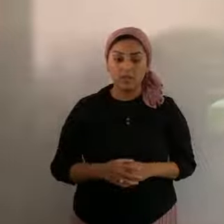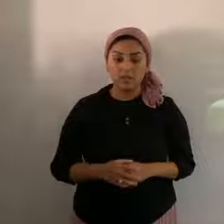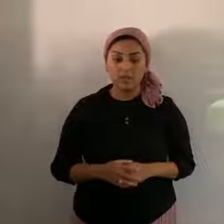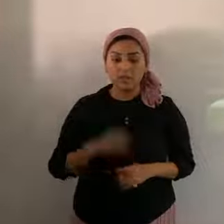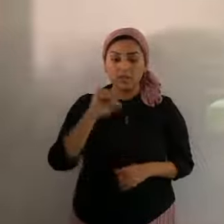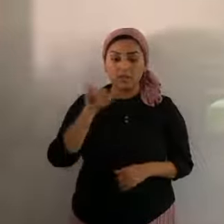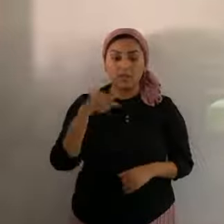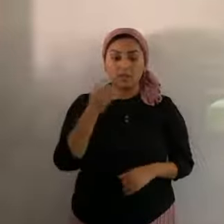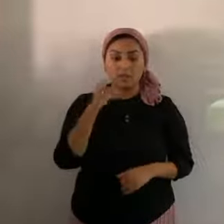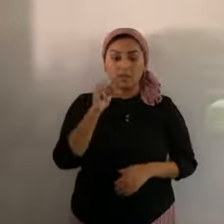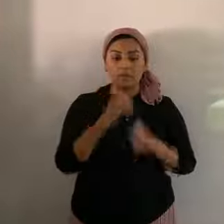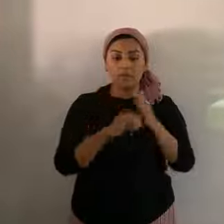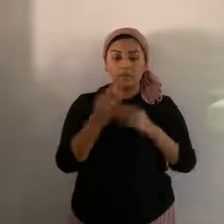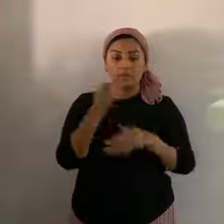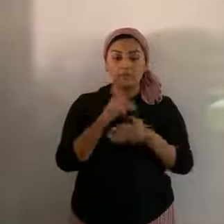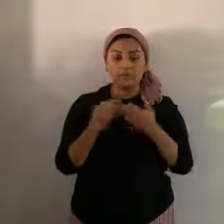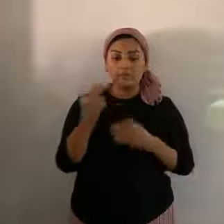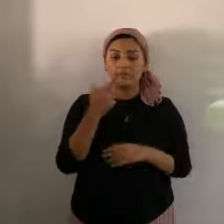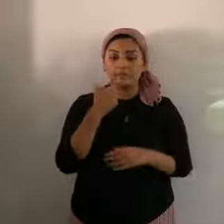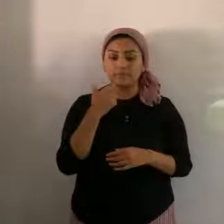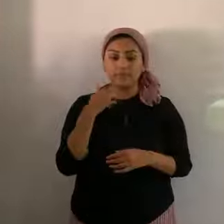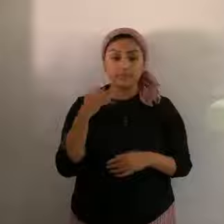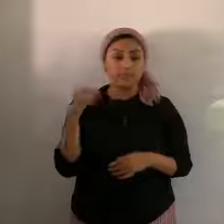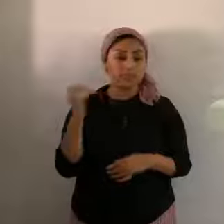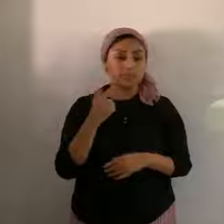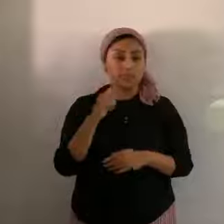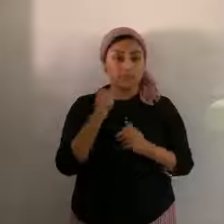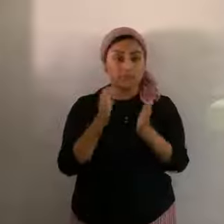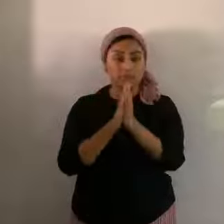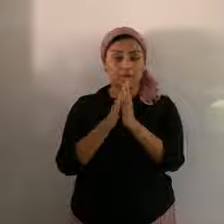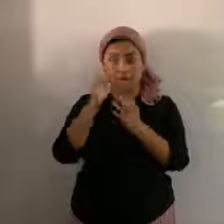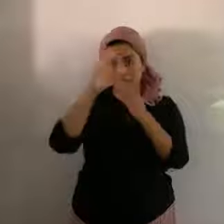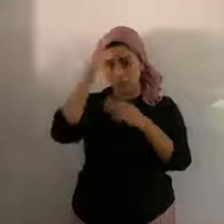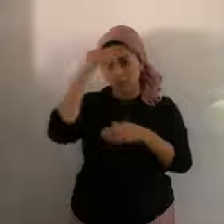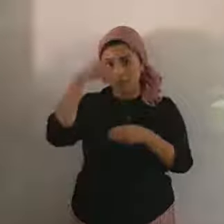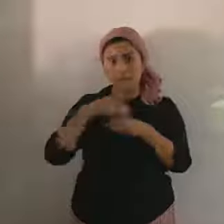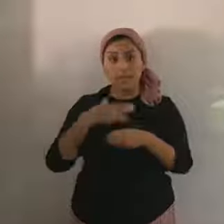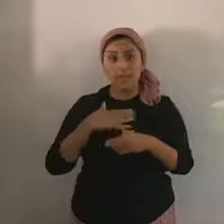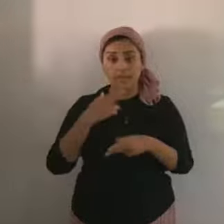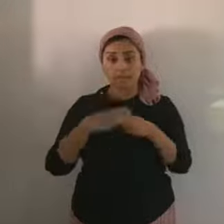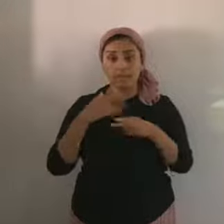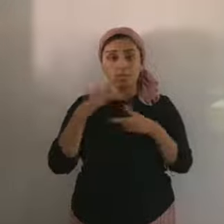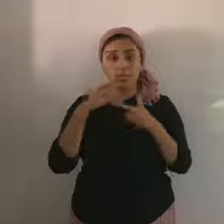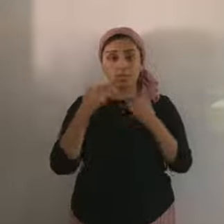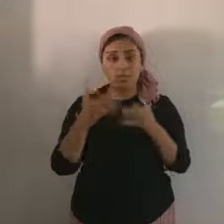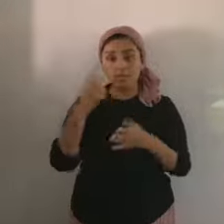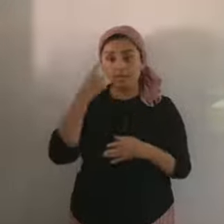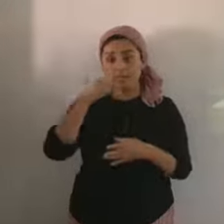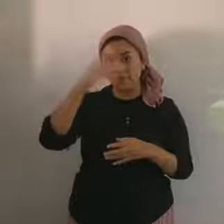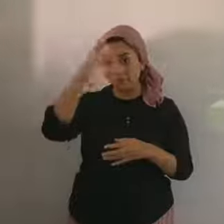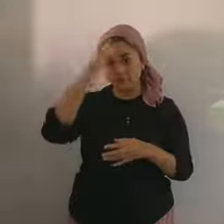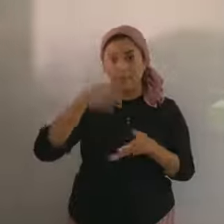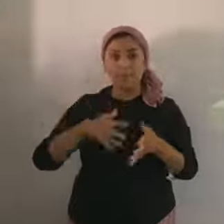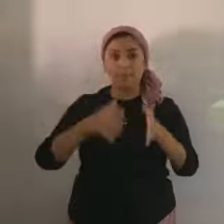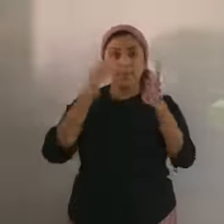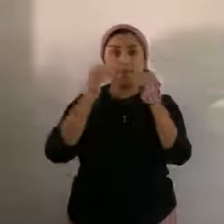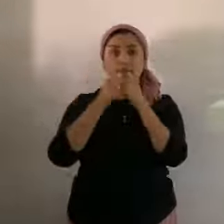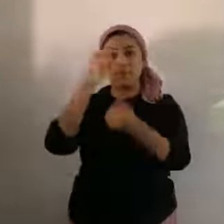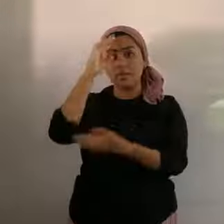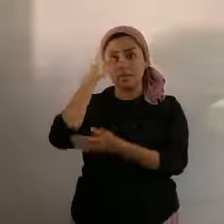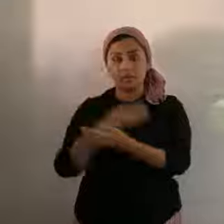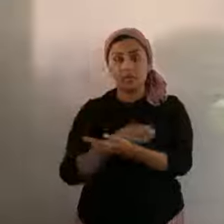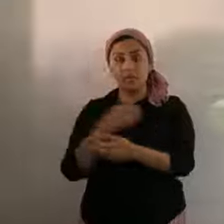Juan 14, verso 13. Y todo lo que pidieres al Abba en mi nombre lo haré, para que el Abba sea glorificado en el Hijo.